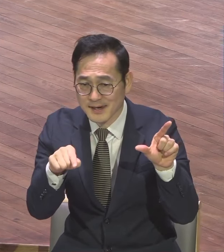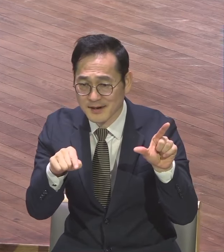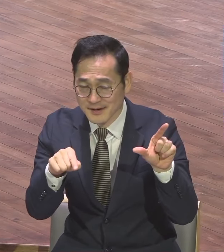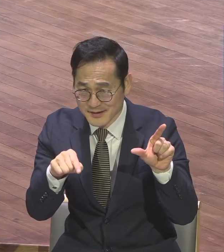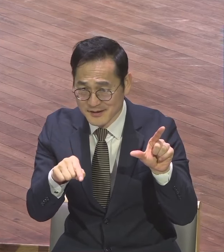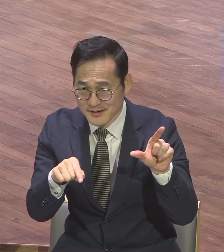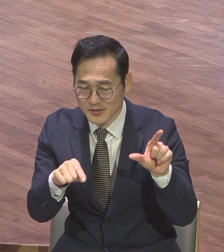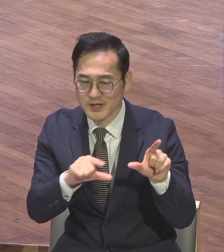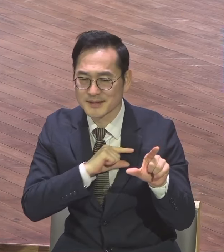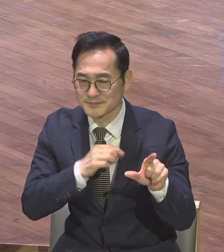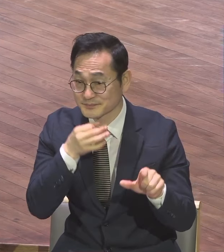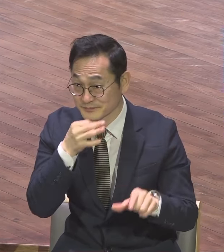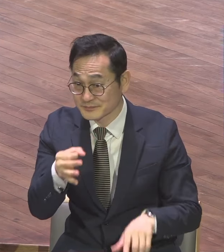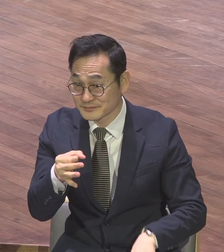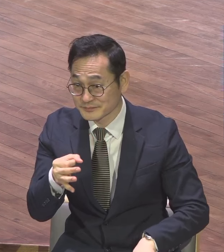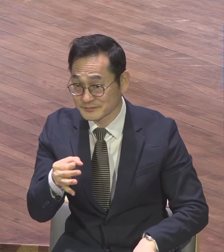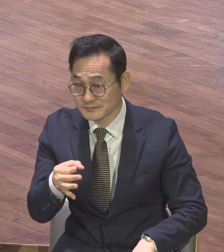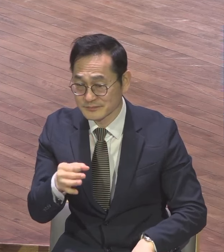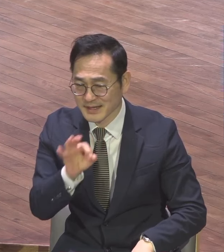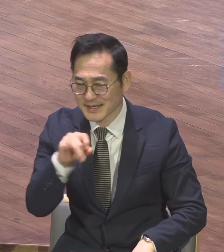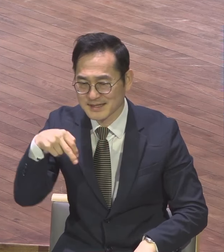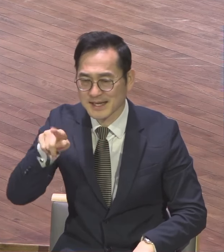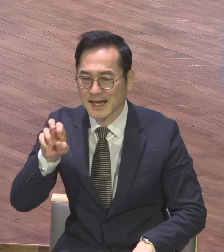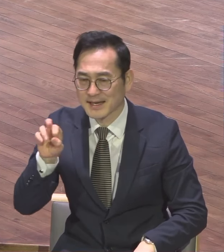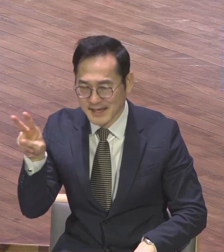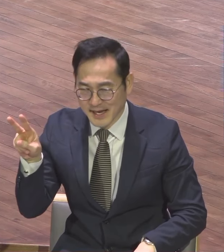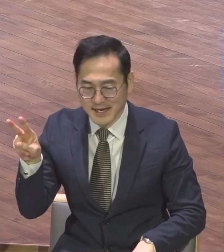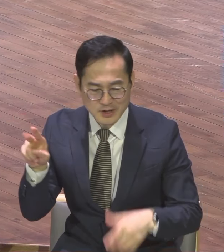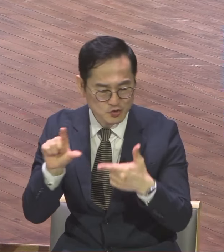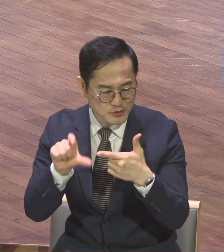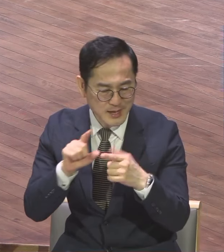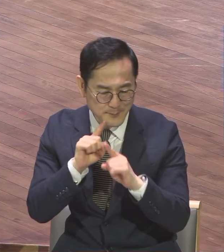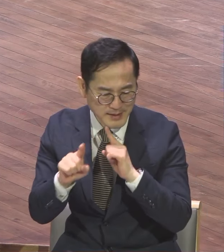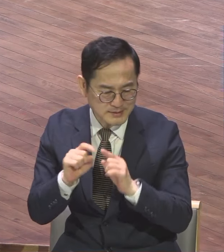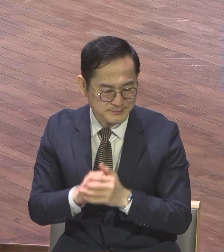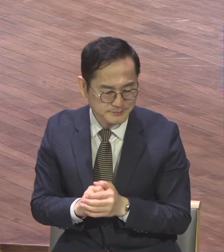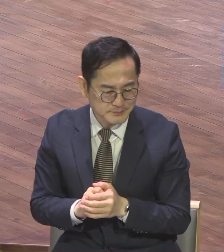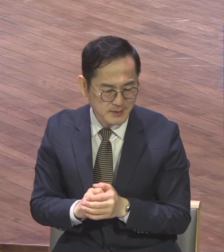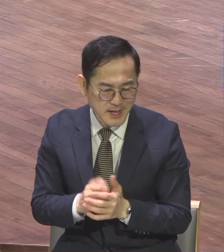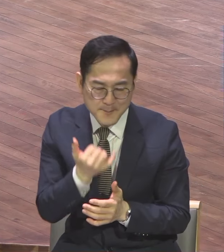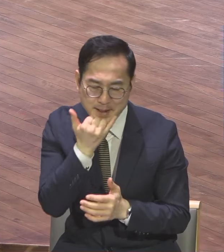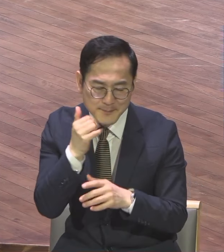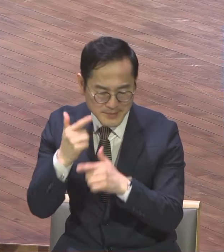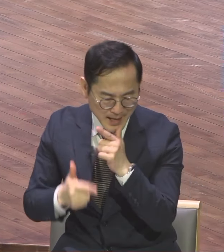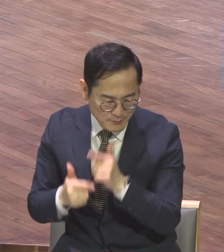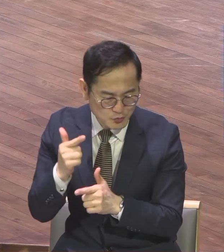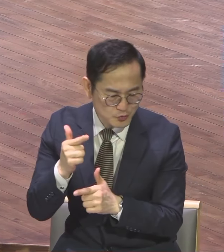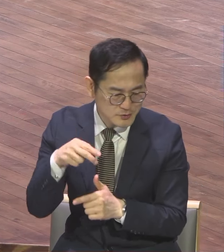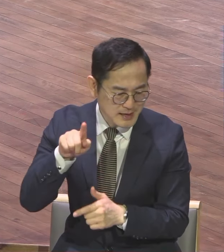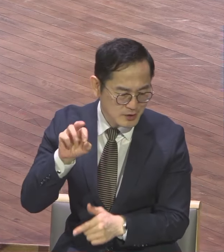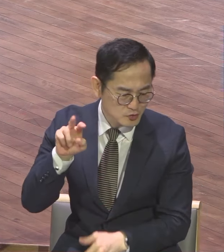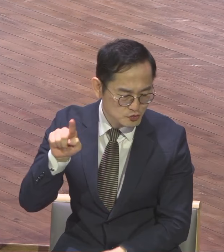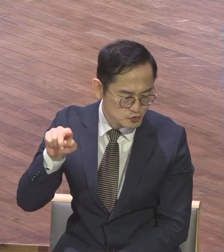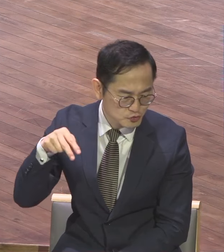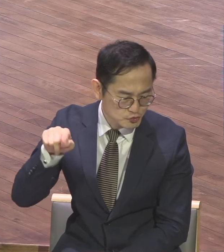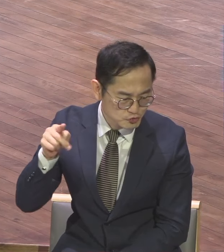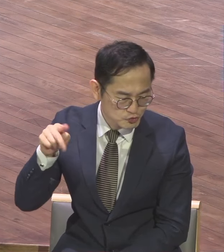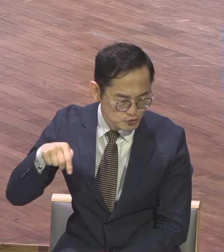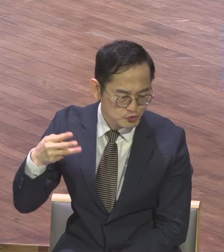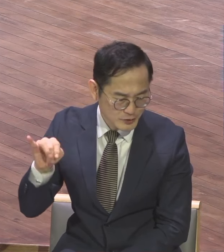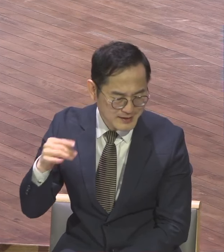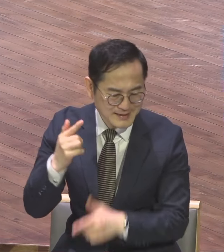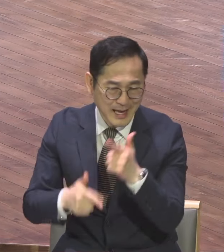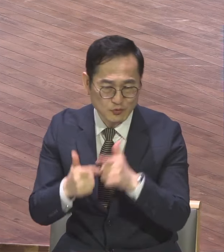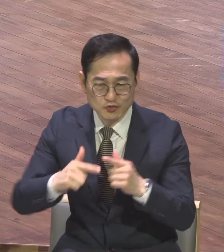거지요. 이사야 6장 13절에 보면 밤나무와 상수리 나무가 배임을 당하여도 그 거루터기는 남아 있는